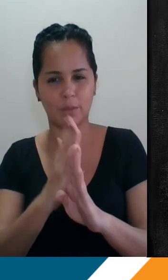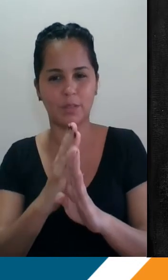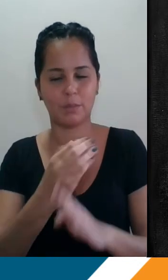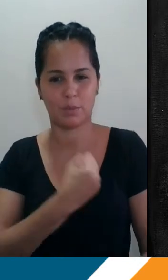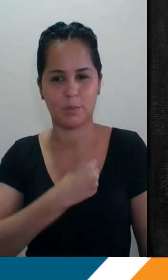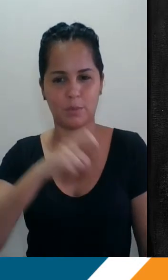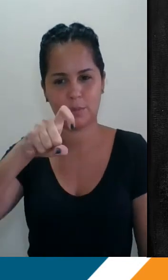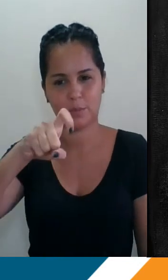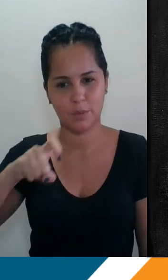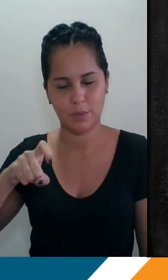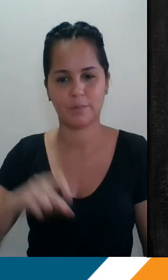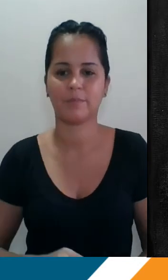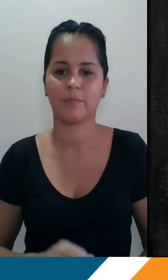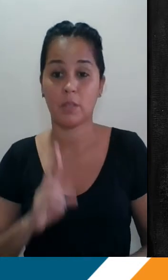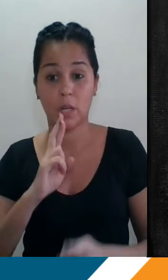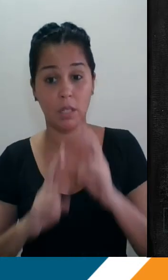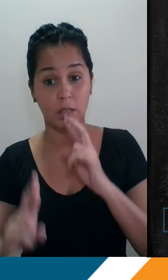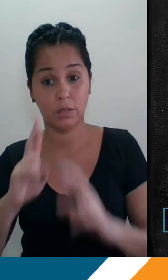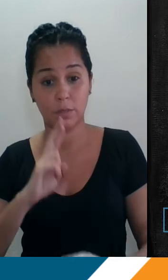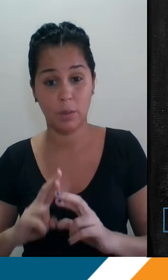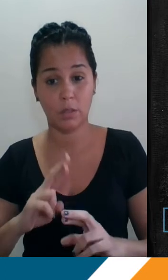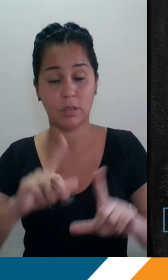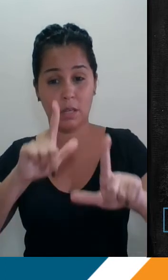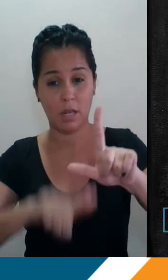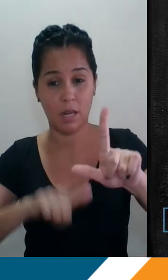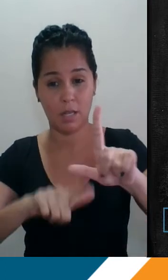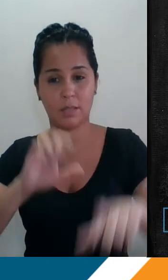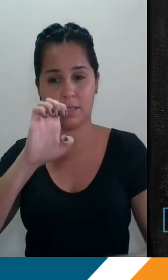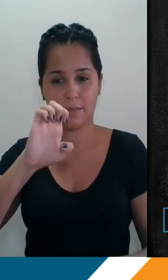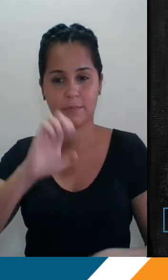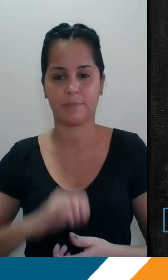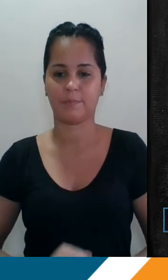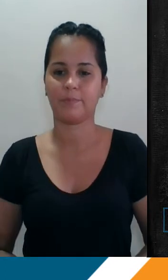número x. Então, a resposta nessa questão vai ser o item E.